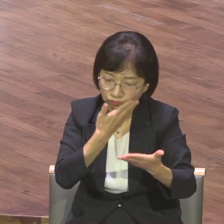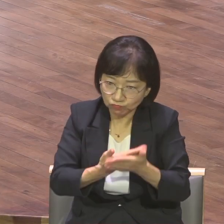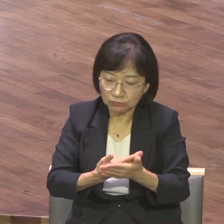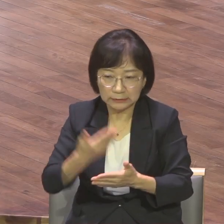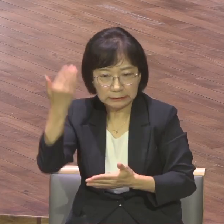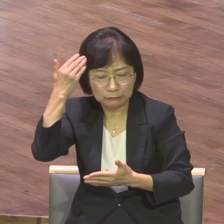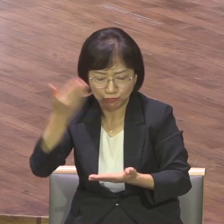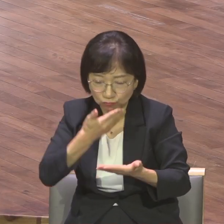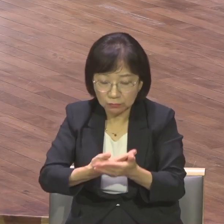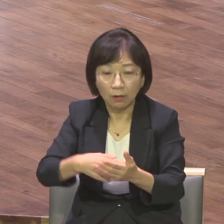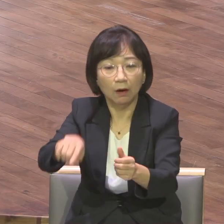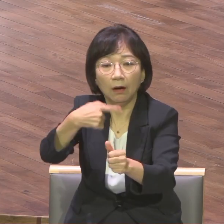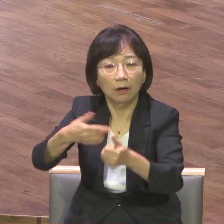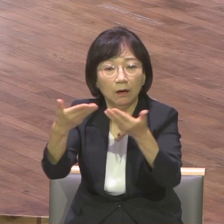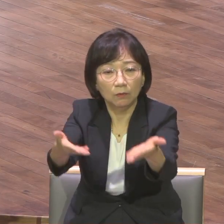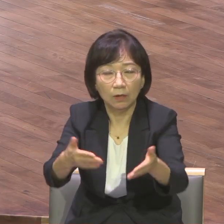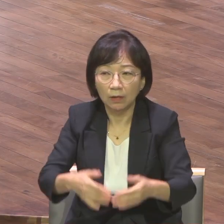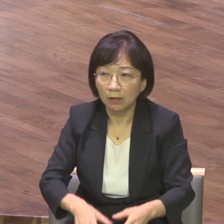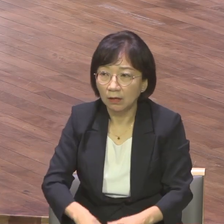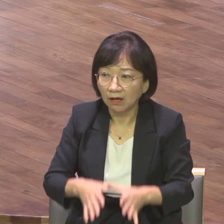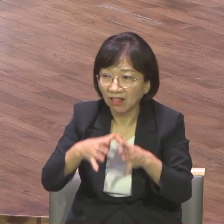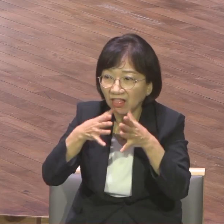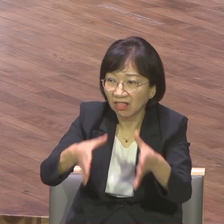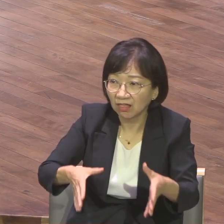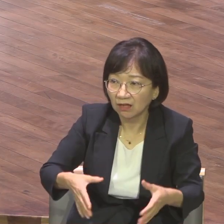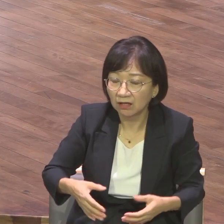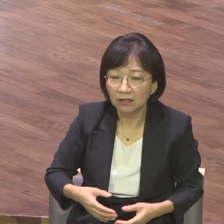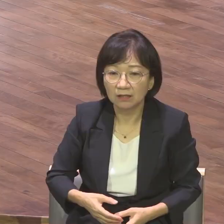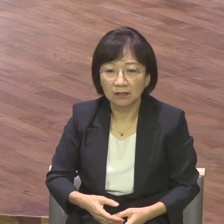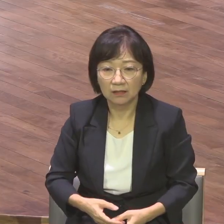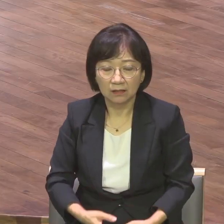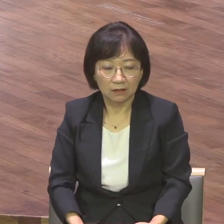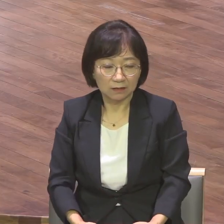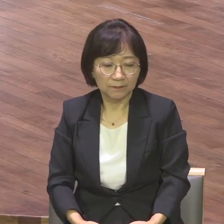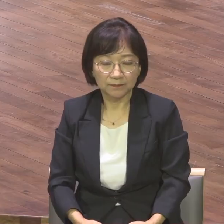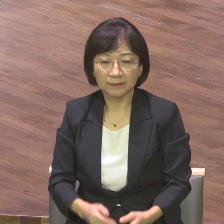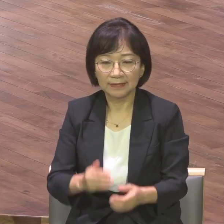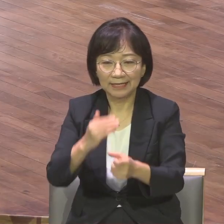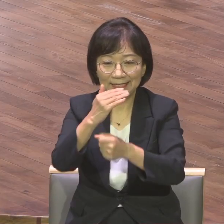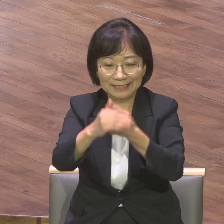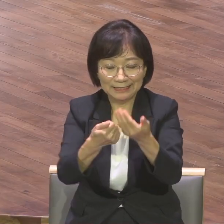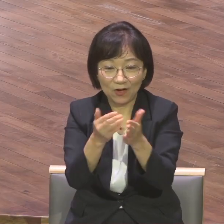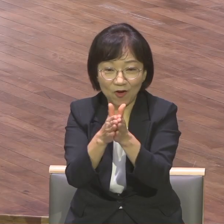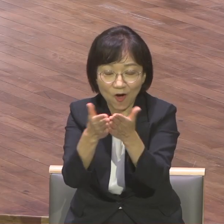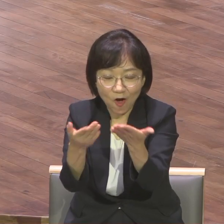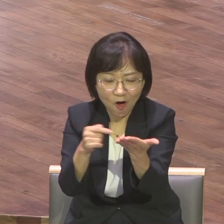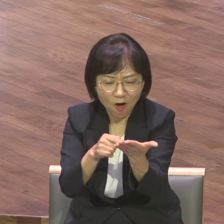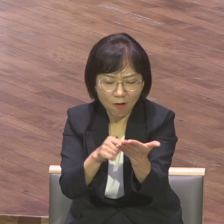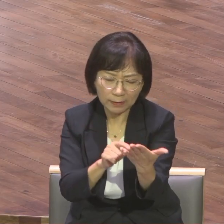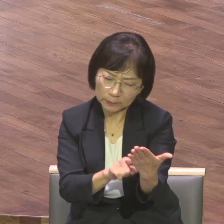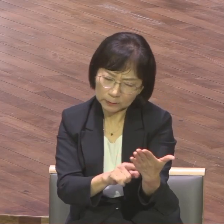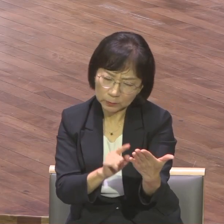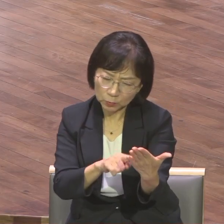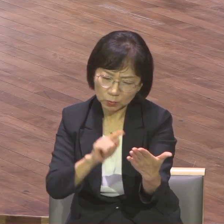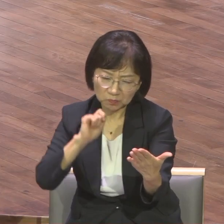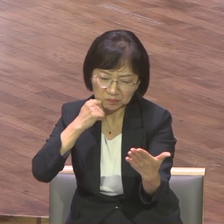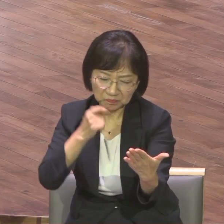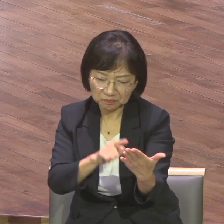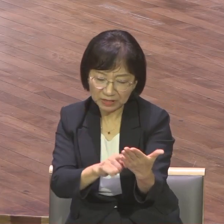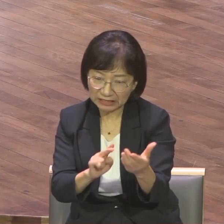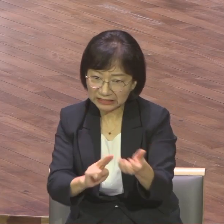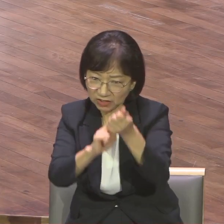것까지 경험 그걸 가지고 강조하면서 성경 내용 인간이 이해 안 되는 거는 신화다,